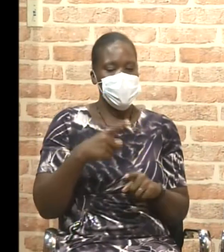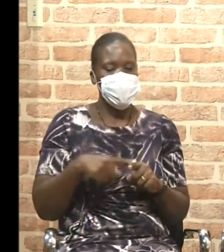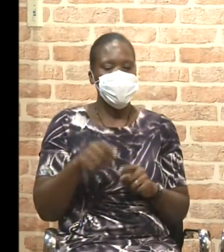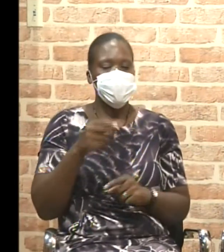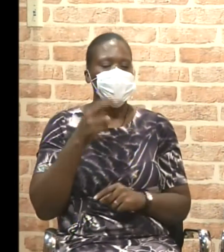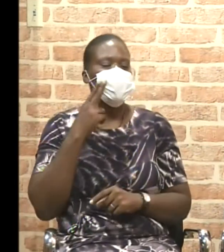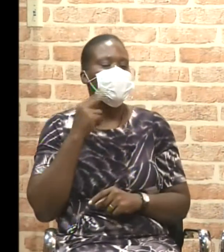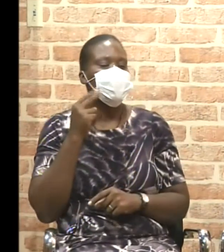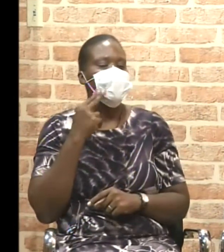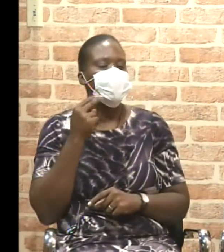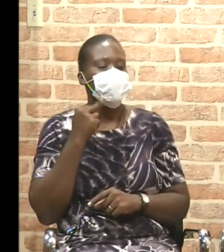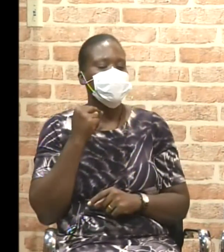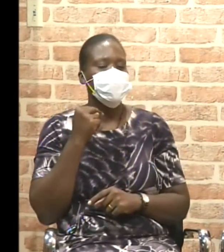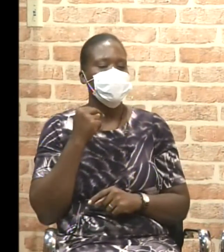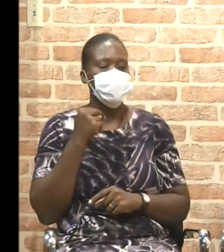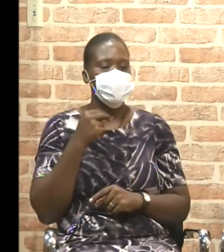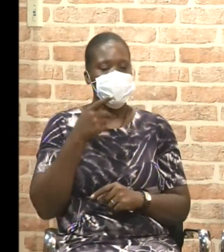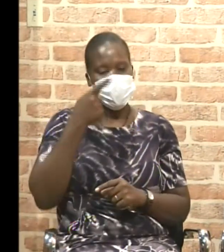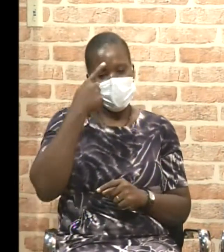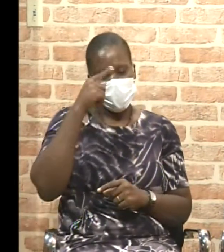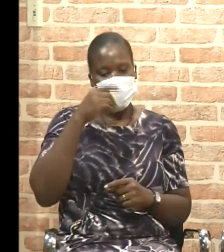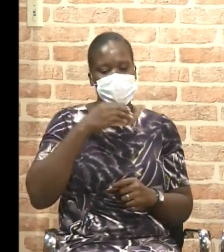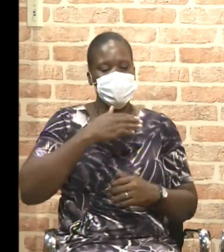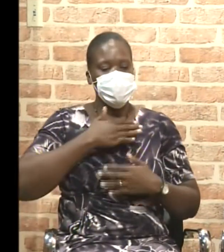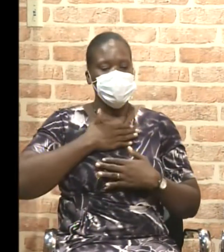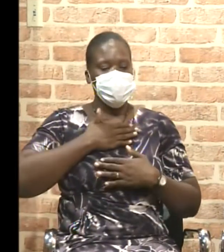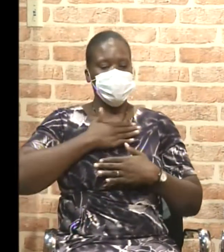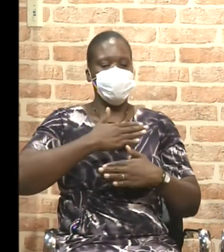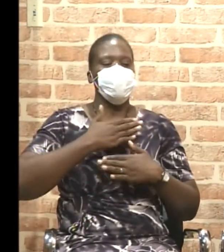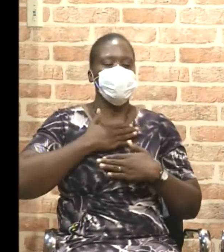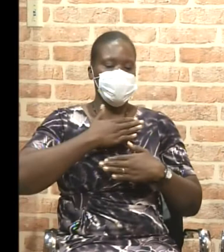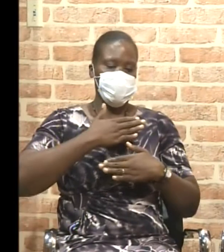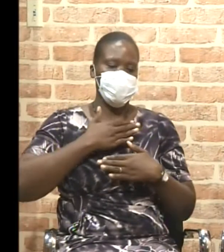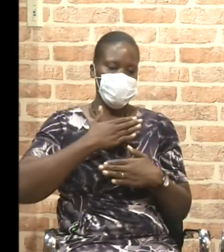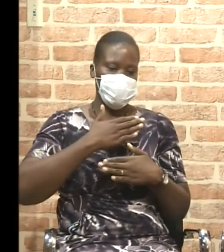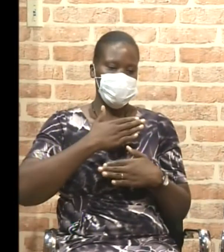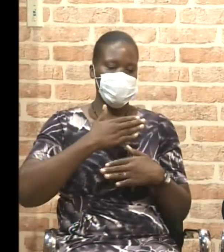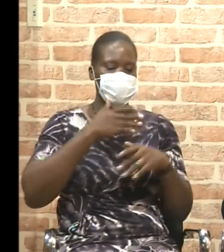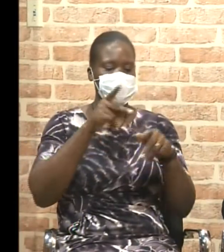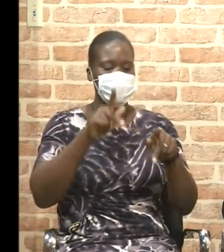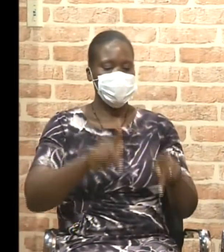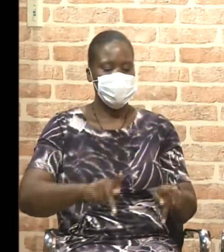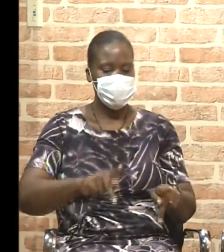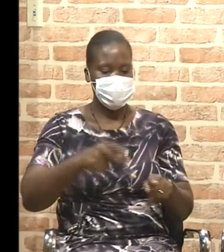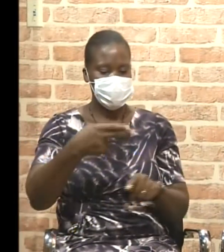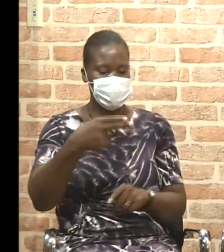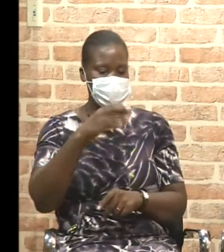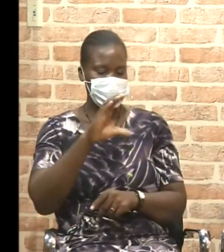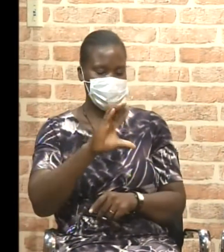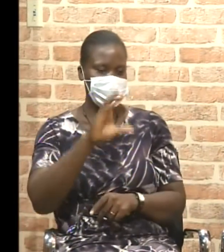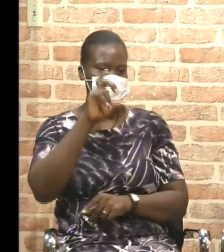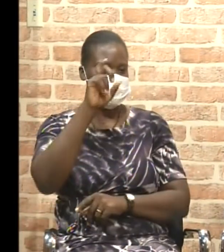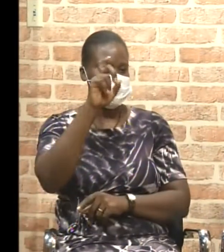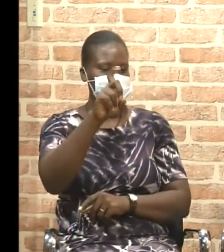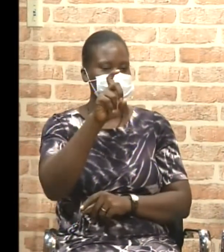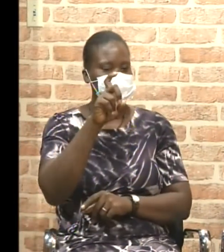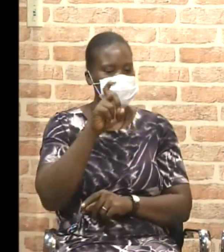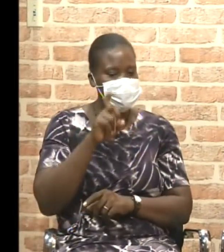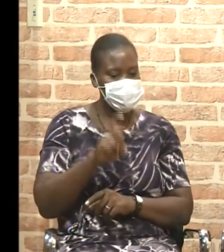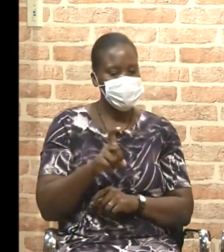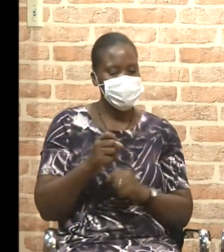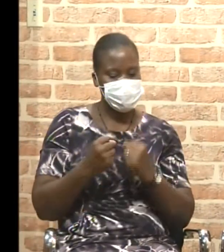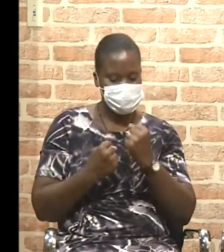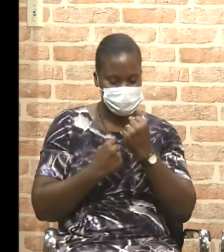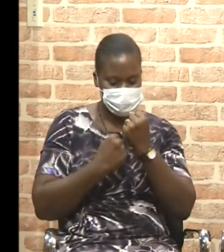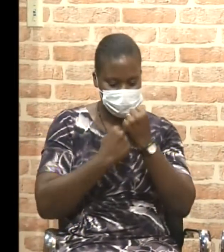par exemple qui asthmatique. Et il y a deux monde qui est handicapé qui nécessite yon appui